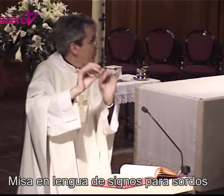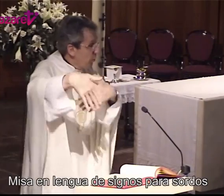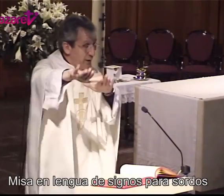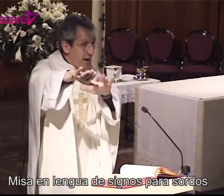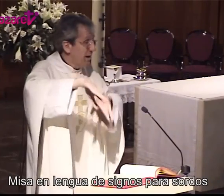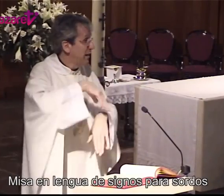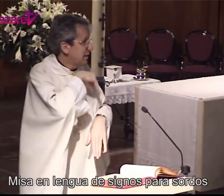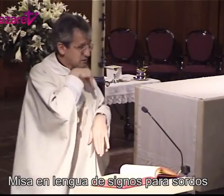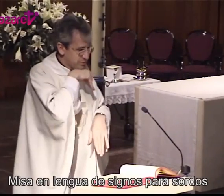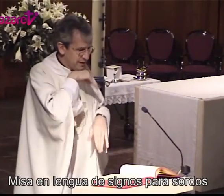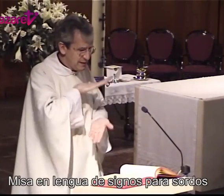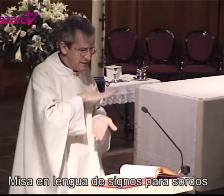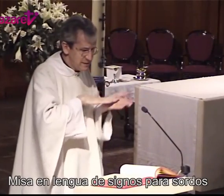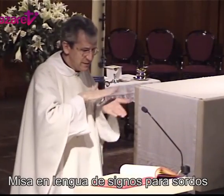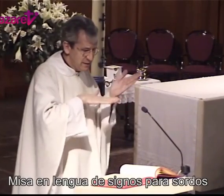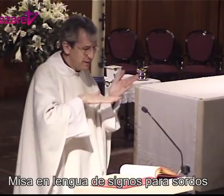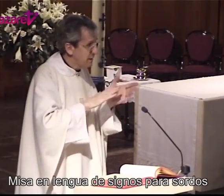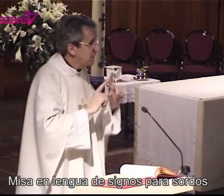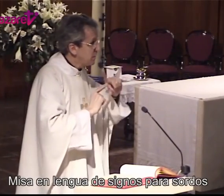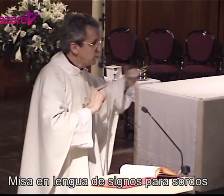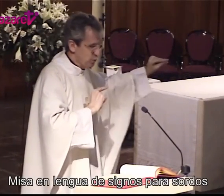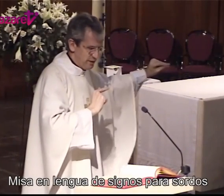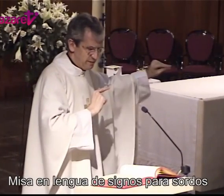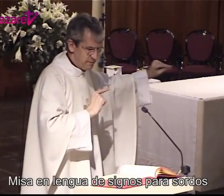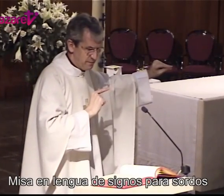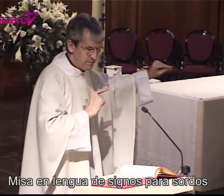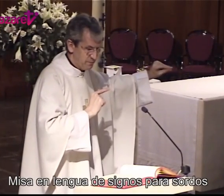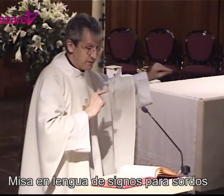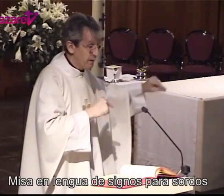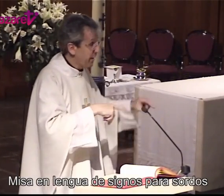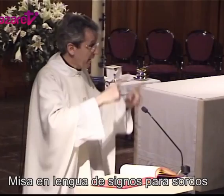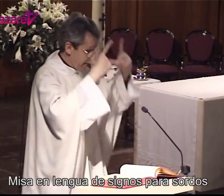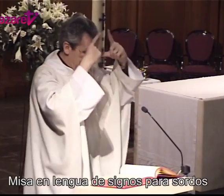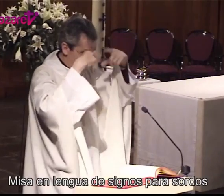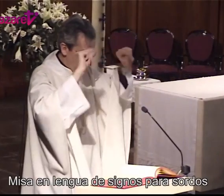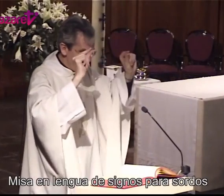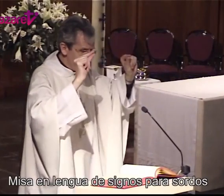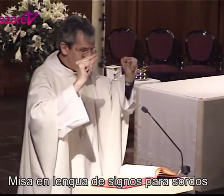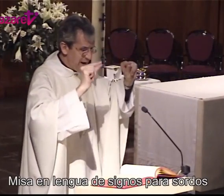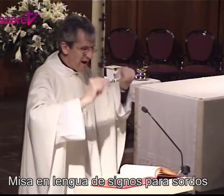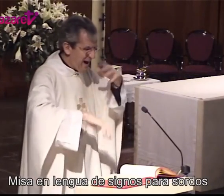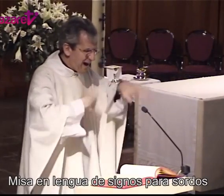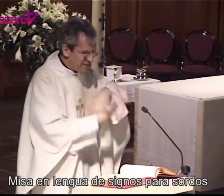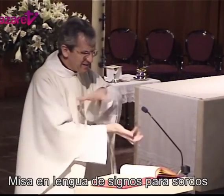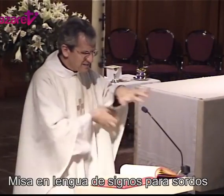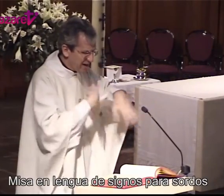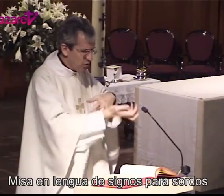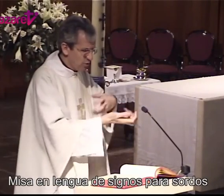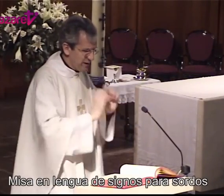abandona las ovejas y huye. El lobo hace estrago y